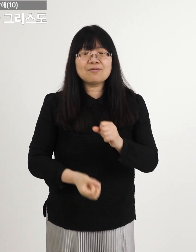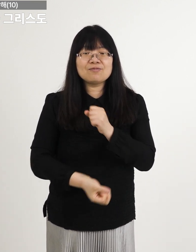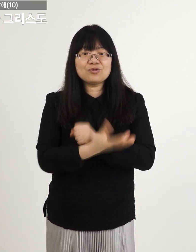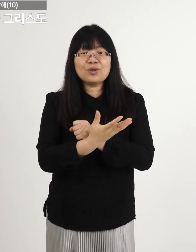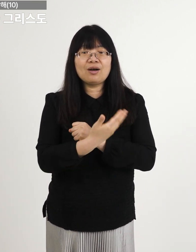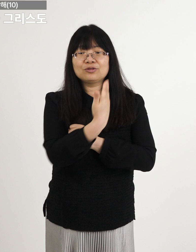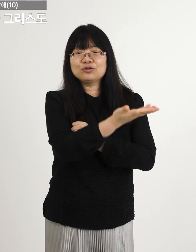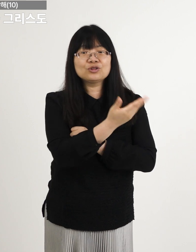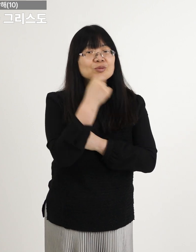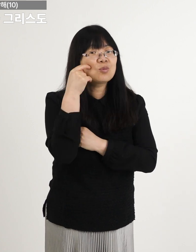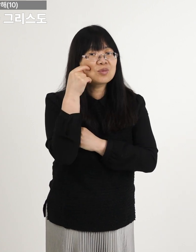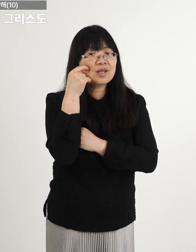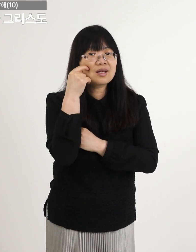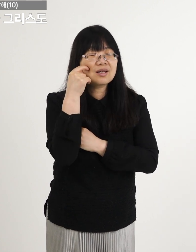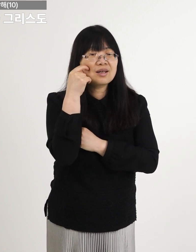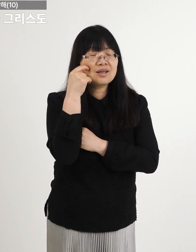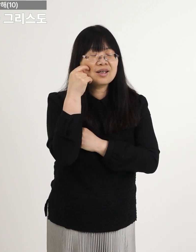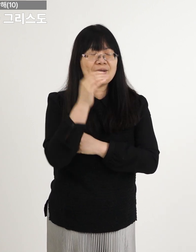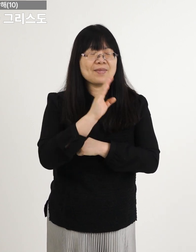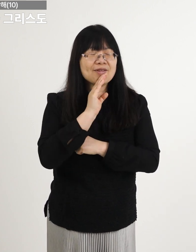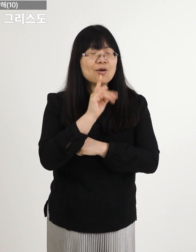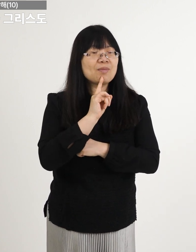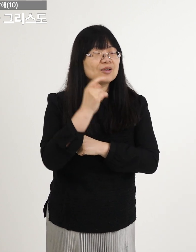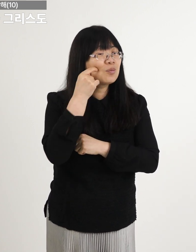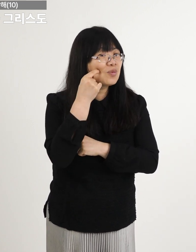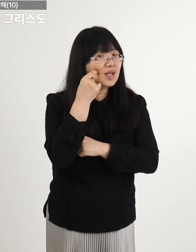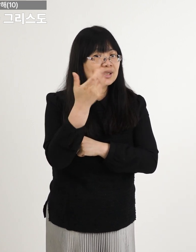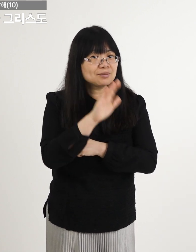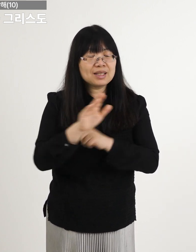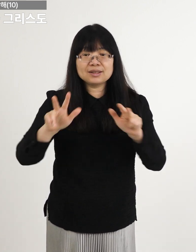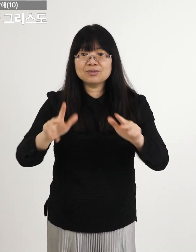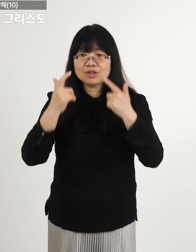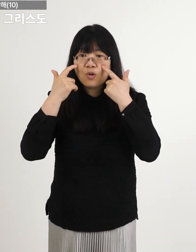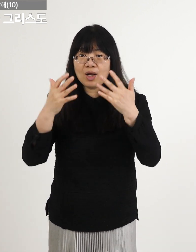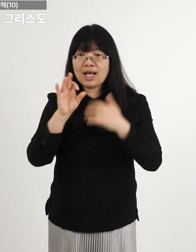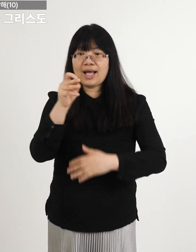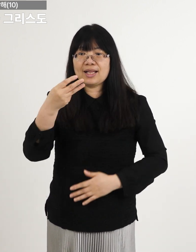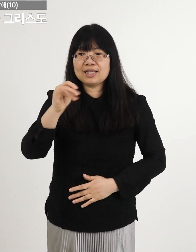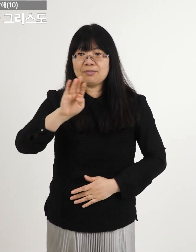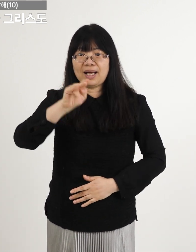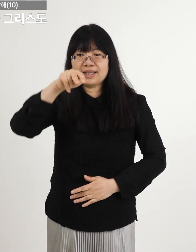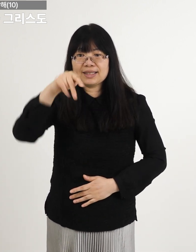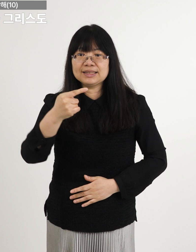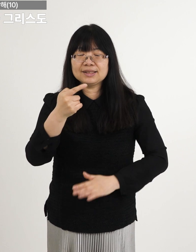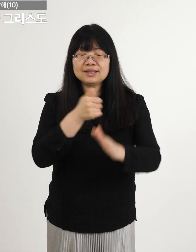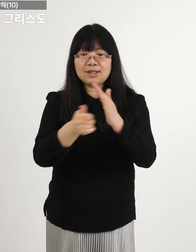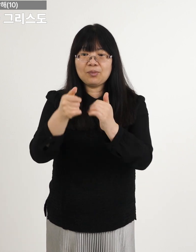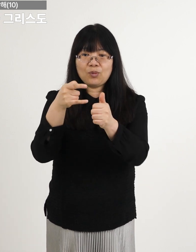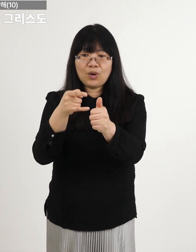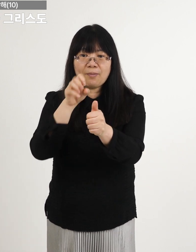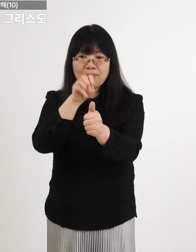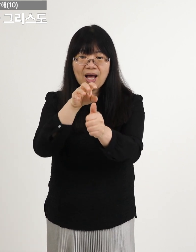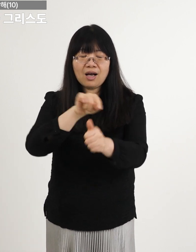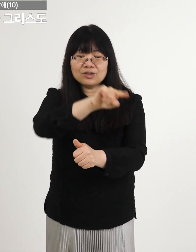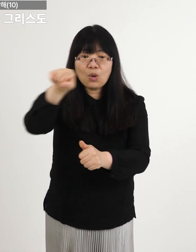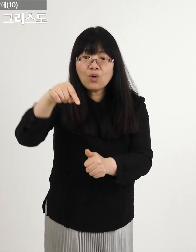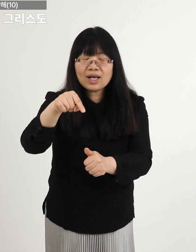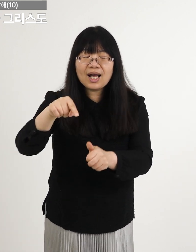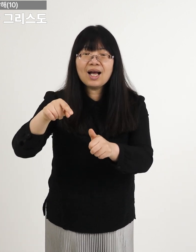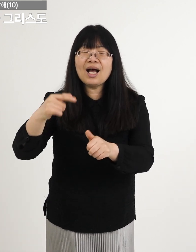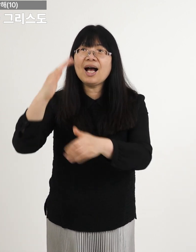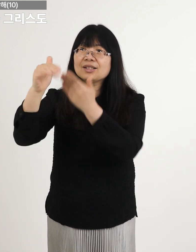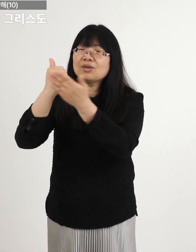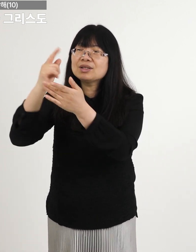되죠. 근데 하나님은 정확하게 엘리바스를 대표로 너희들이 나를 가리켜 말한 것이